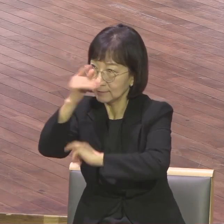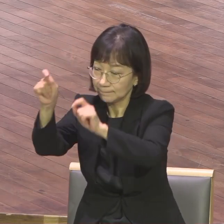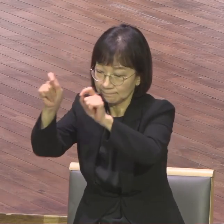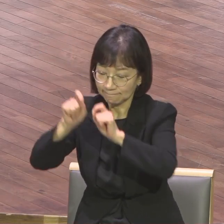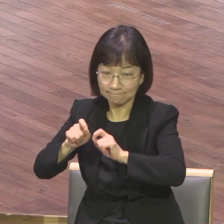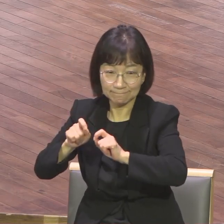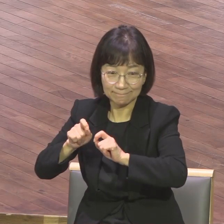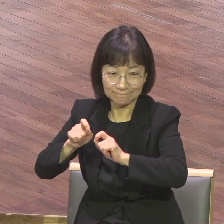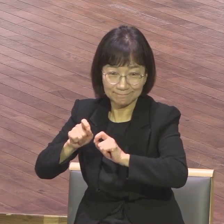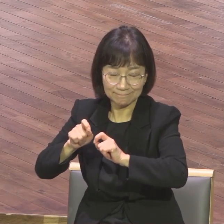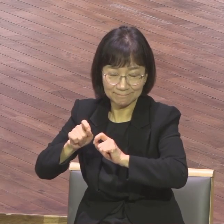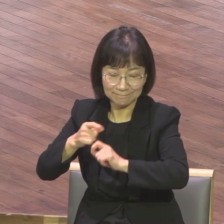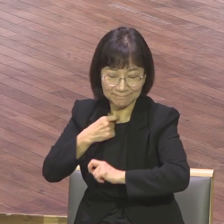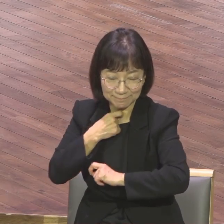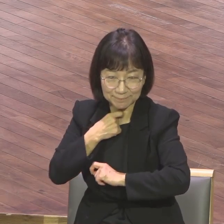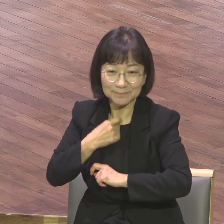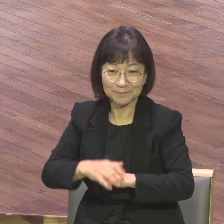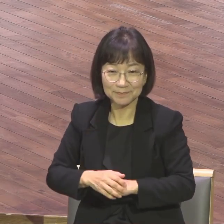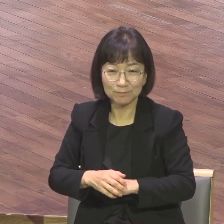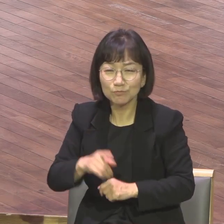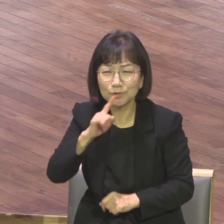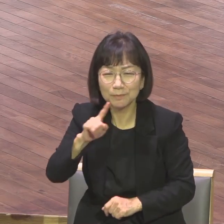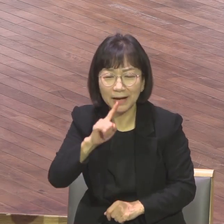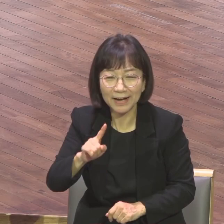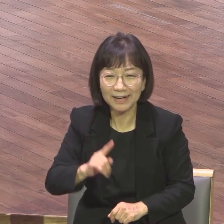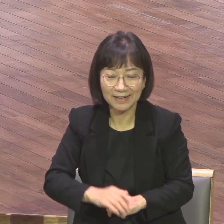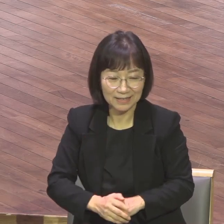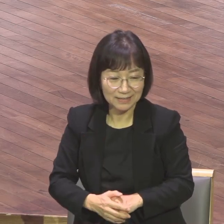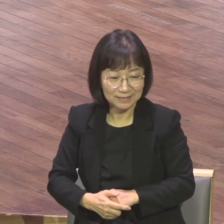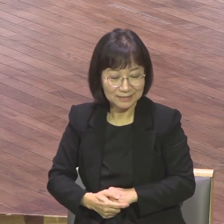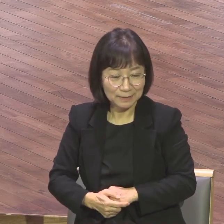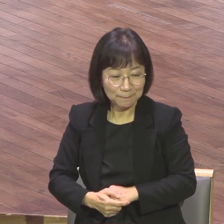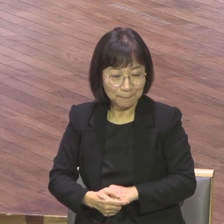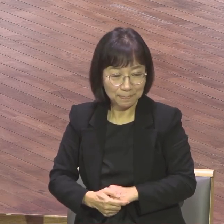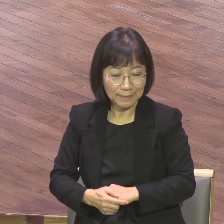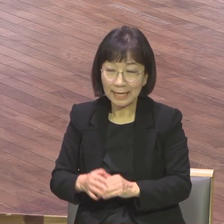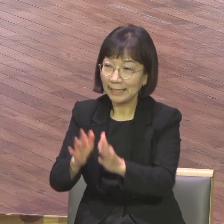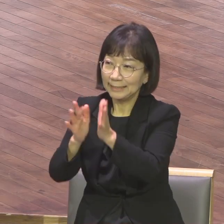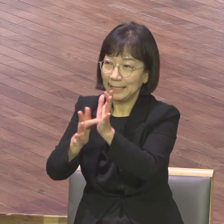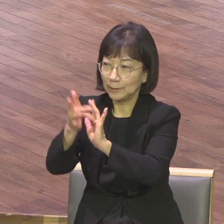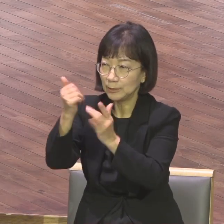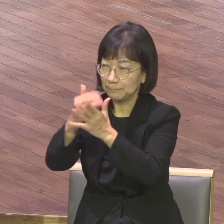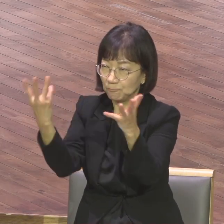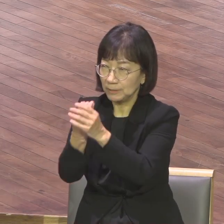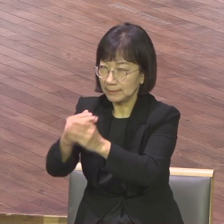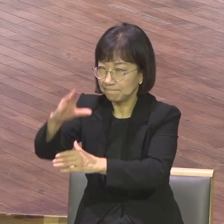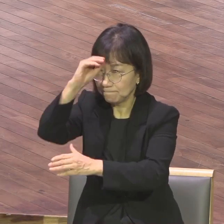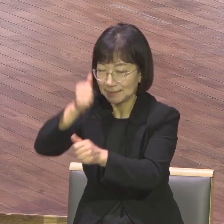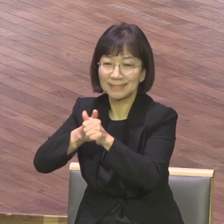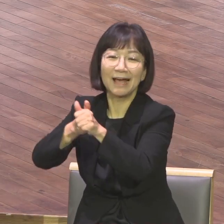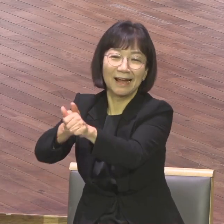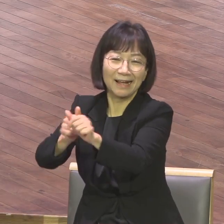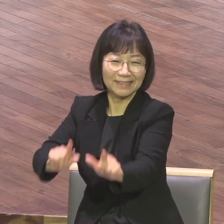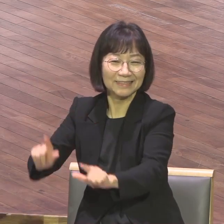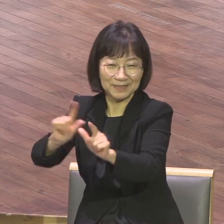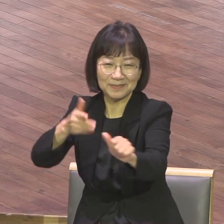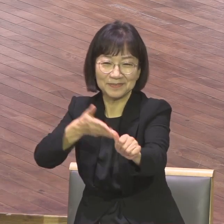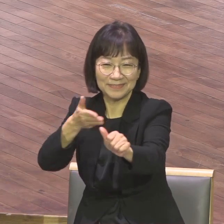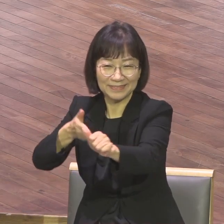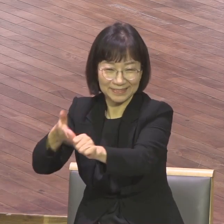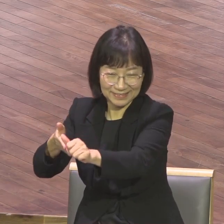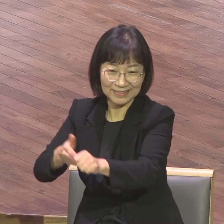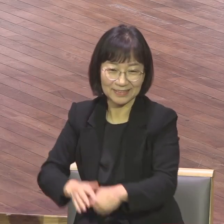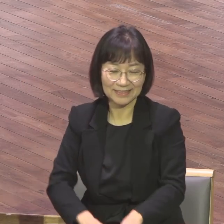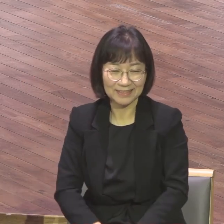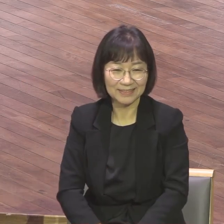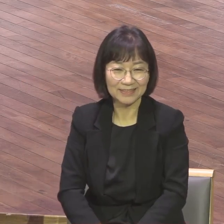하라. 자, 이 말씀은요, 한마디로 예수님을 뭐요, 온전히 따라가는 삶을 살아라. 예수님 온전히 따라가는